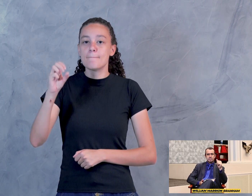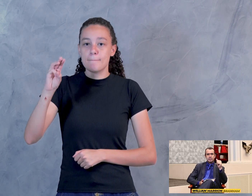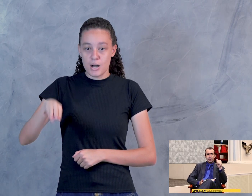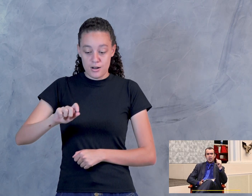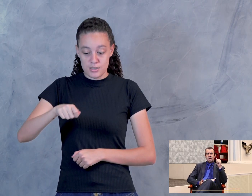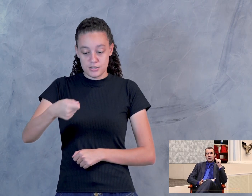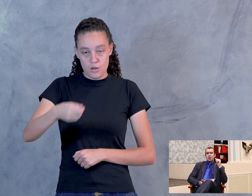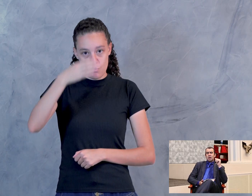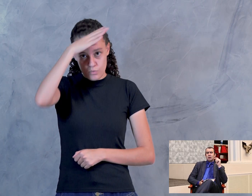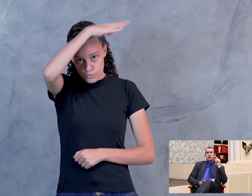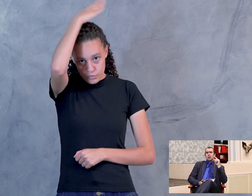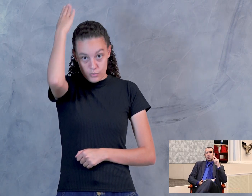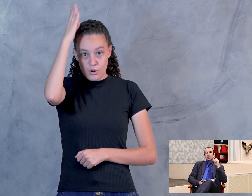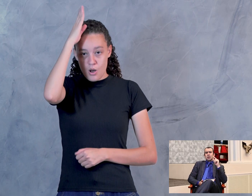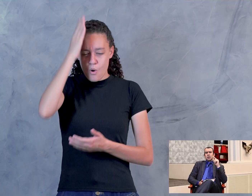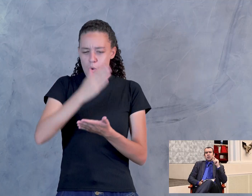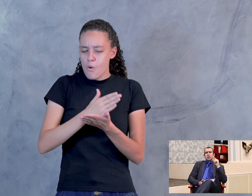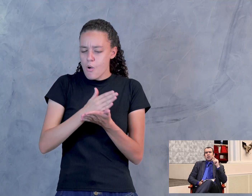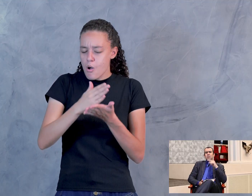Branham.